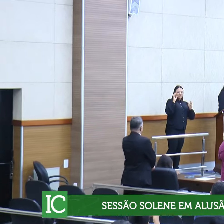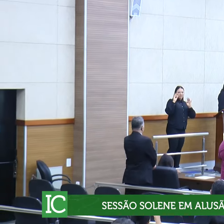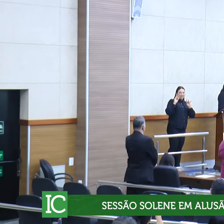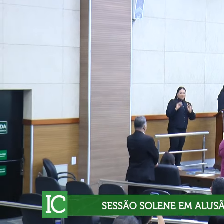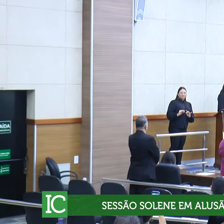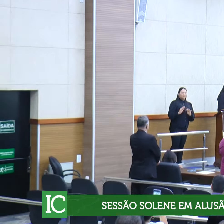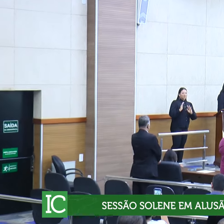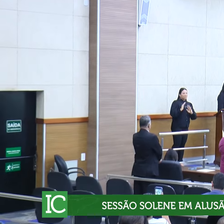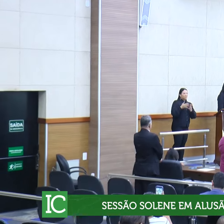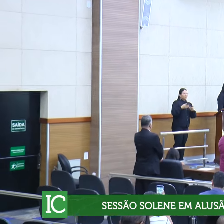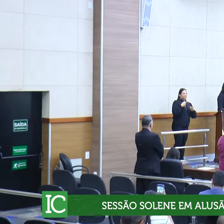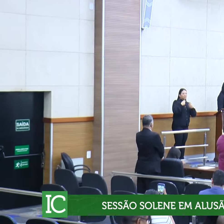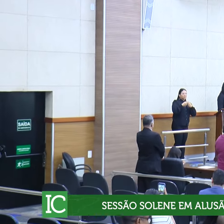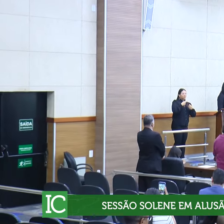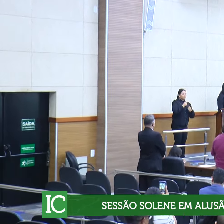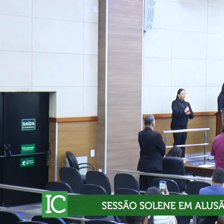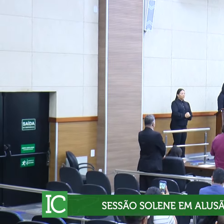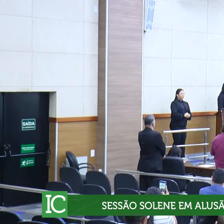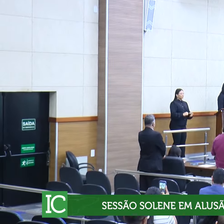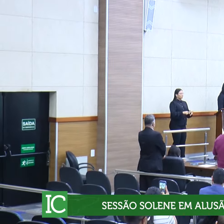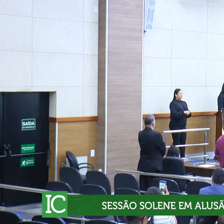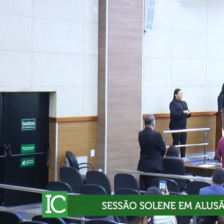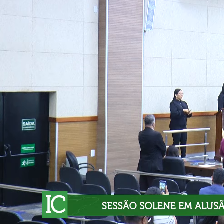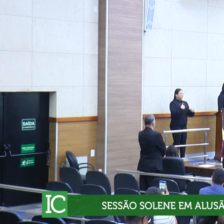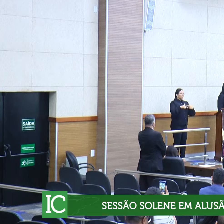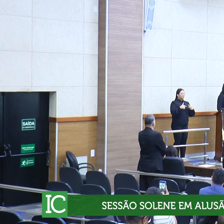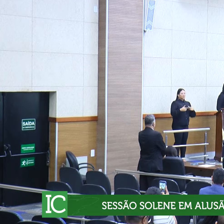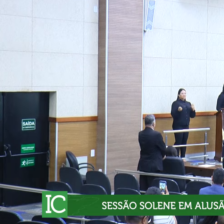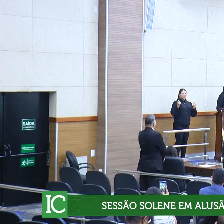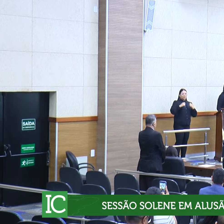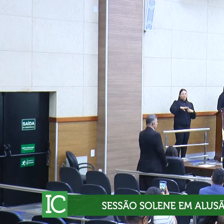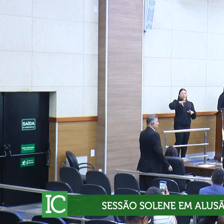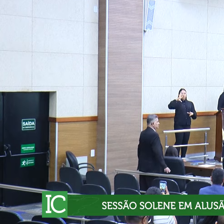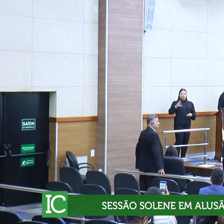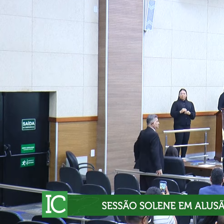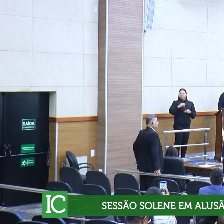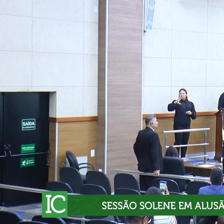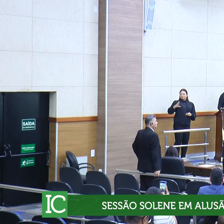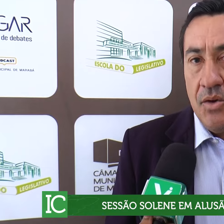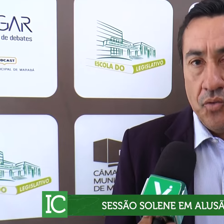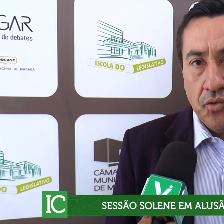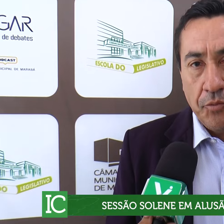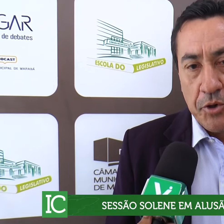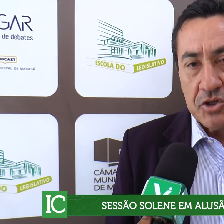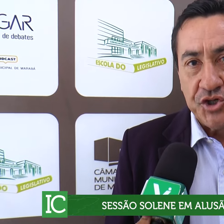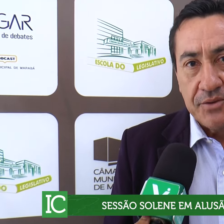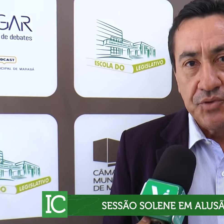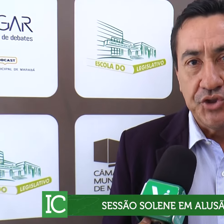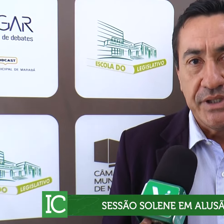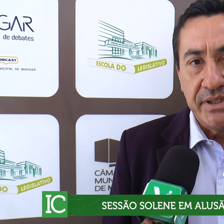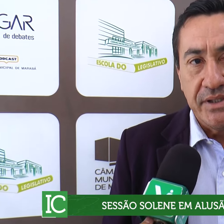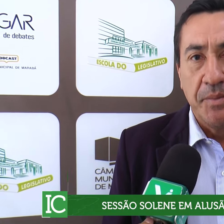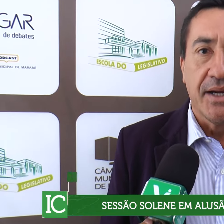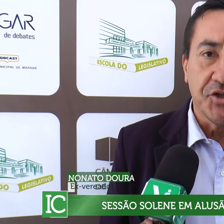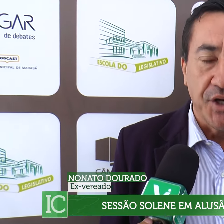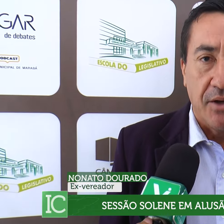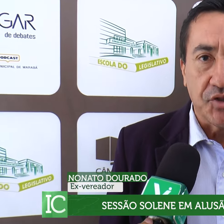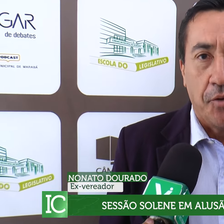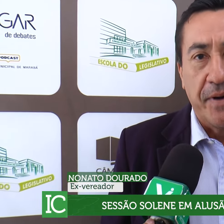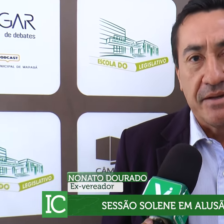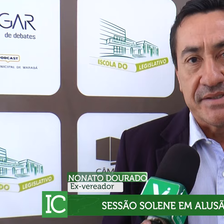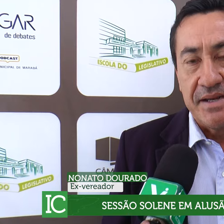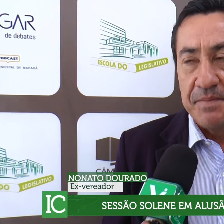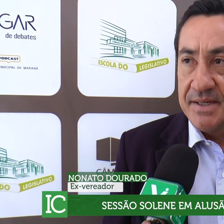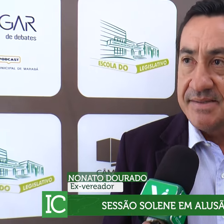da imprensa na construção de uma sociedade mais informada e democrática. O projeto de homenagear